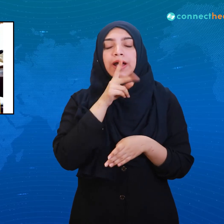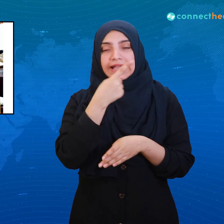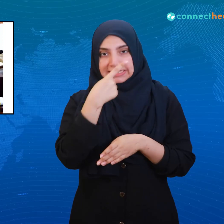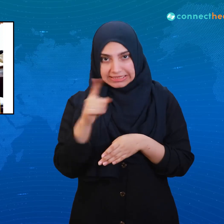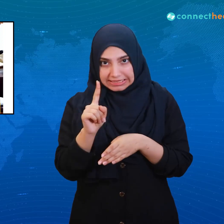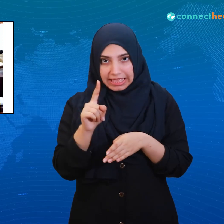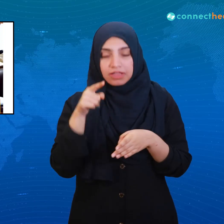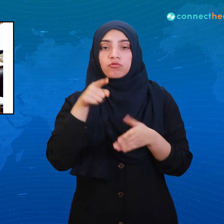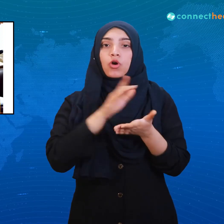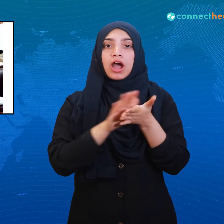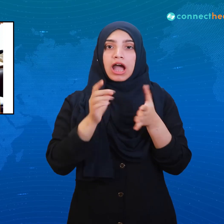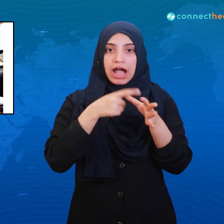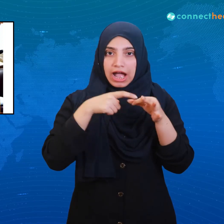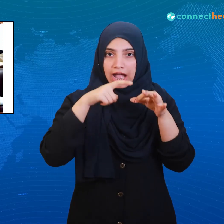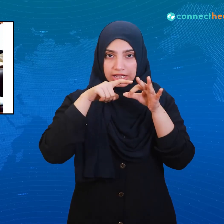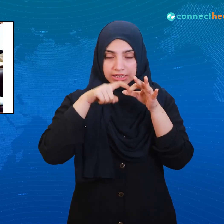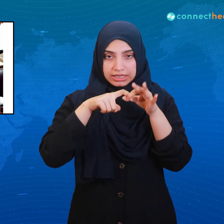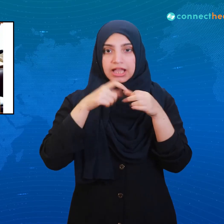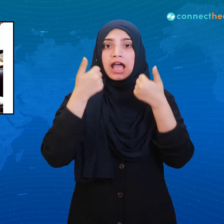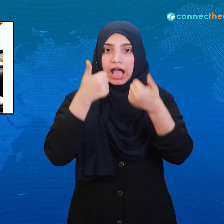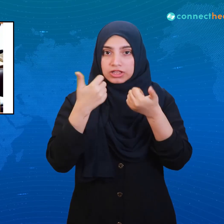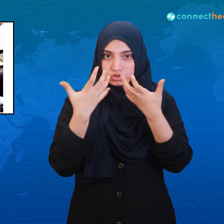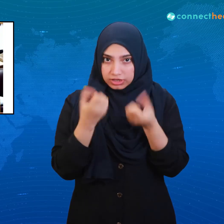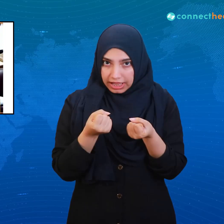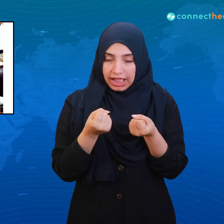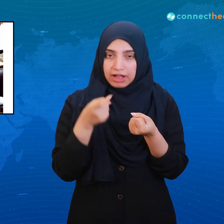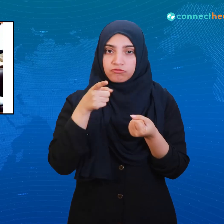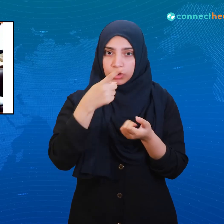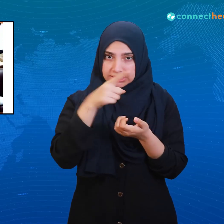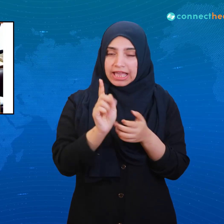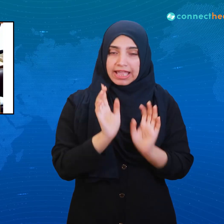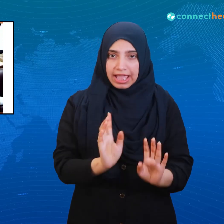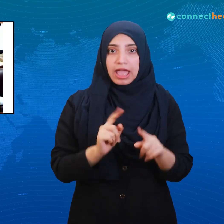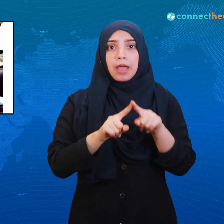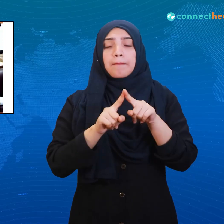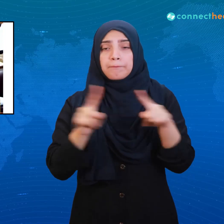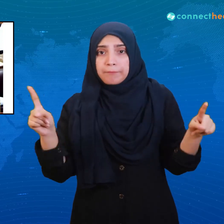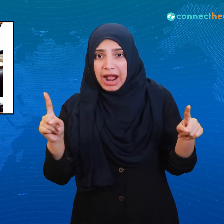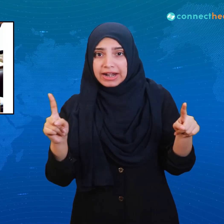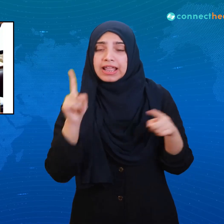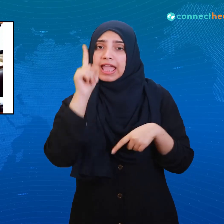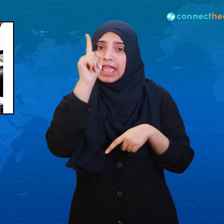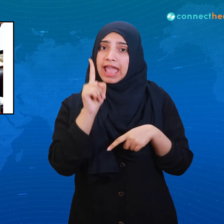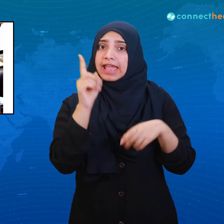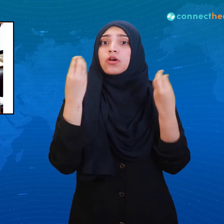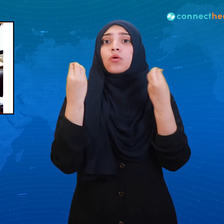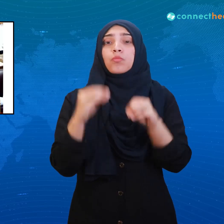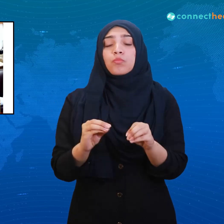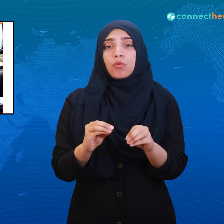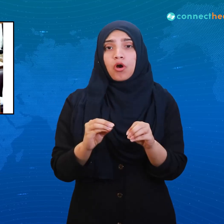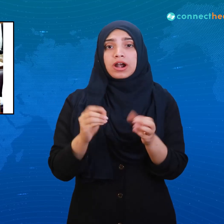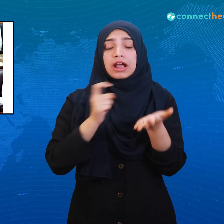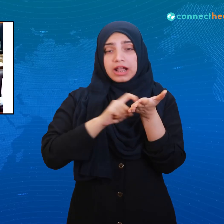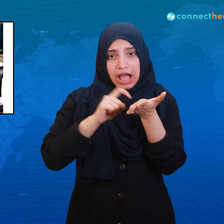हक है और इस हक को तस्लीम किया जाना चाहिए। लेकिन जनाब स्पीकर, हमारे आइन का एक और आर्टिकल